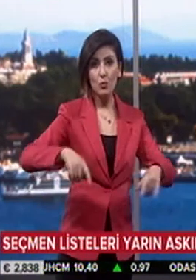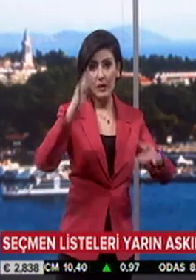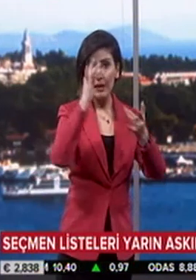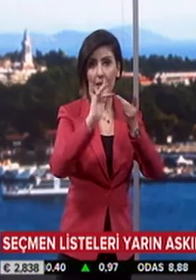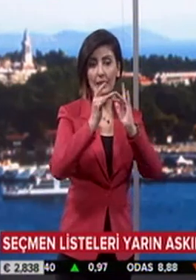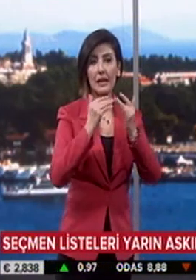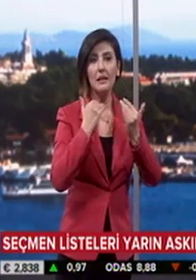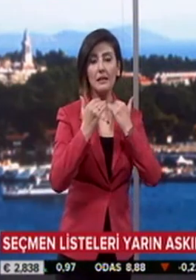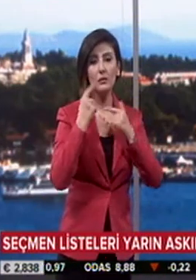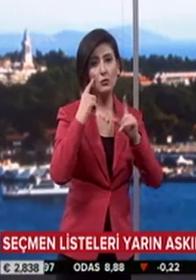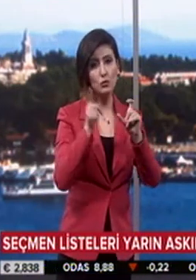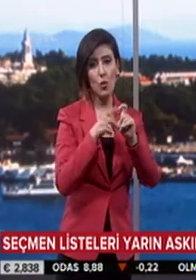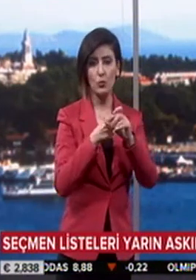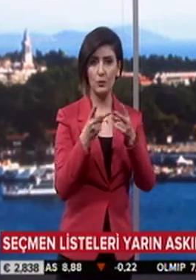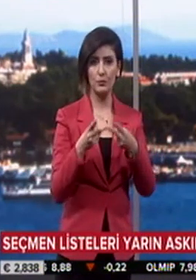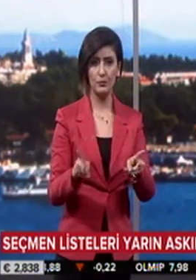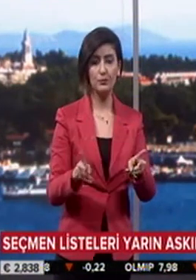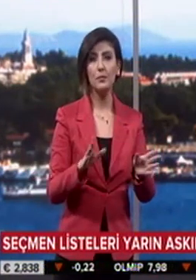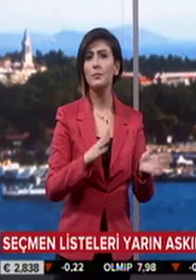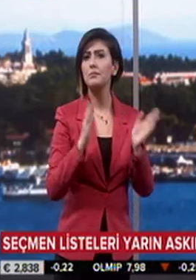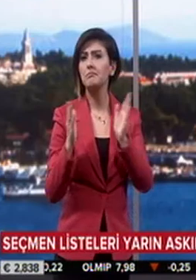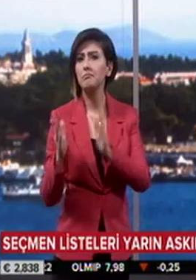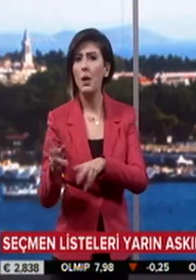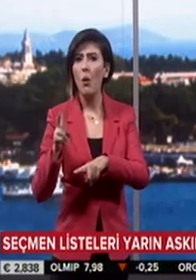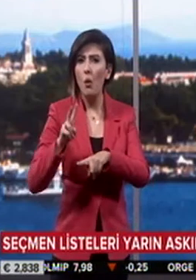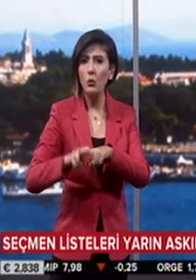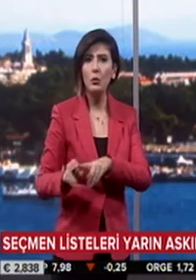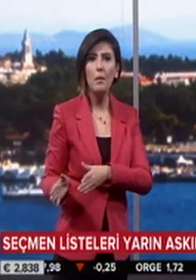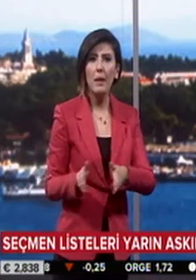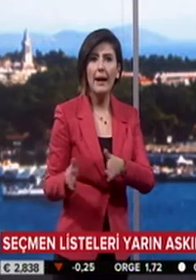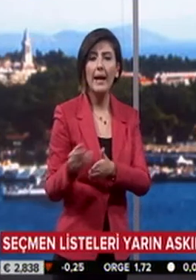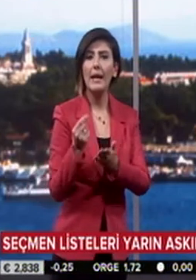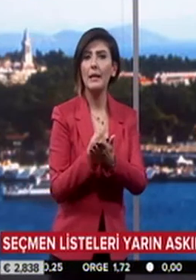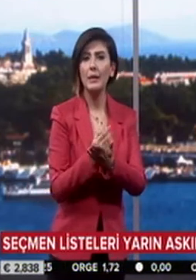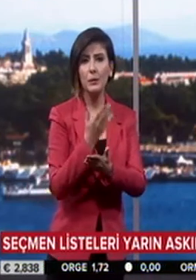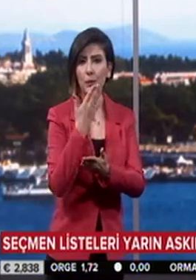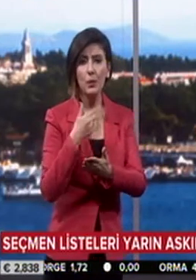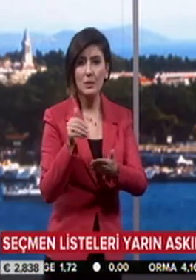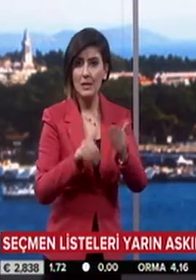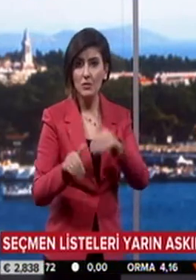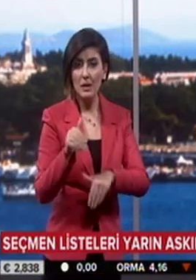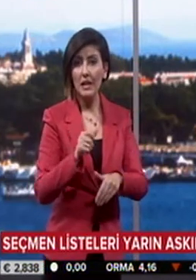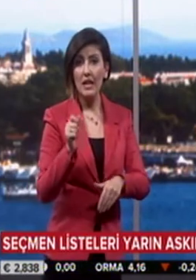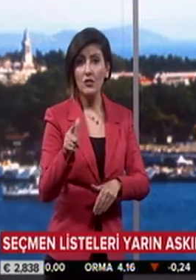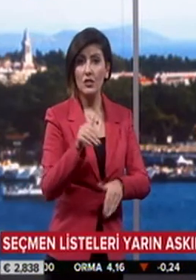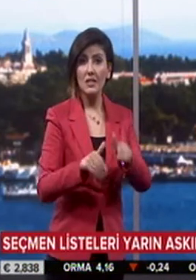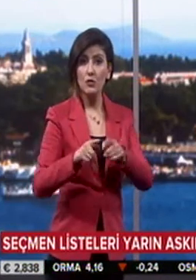internet adresinden sorgulanabiliyor. Öte yandan oturduğu mahallede kaydı bulunmayan seçmenlerin ilçe seçim kurulu